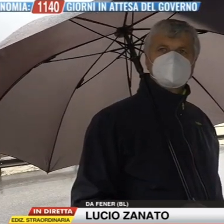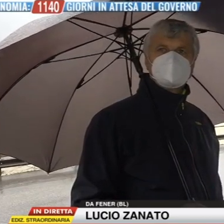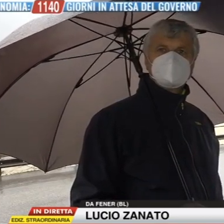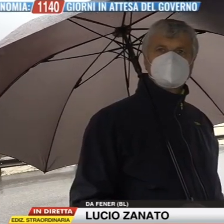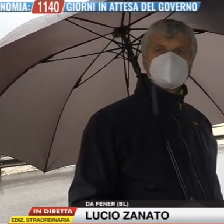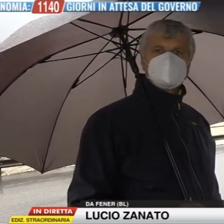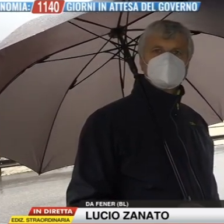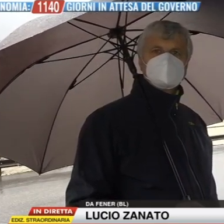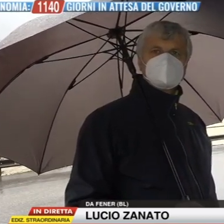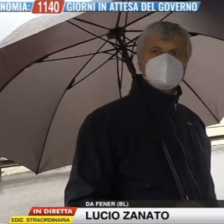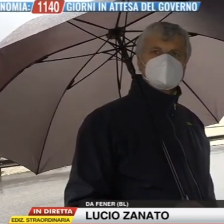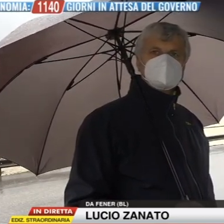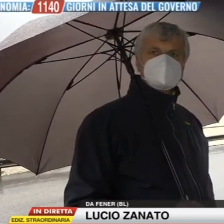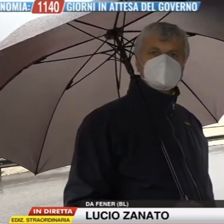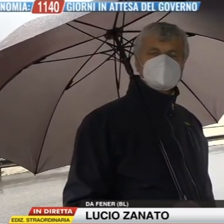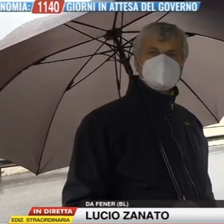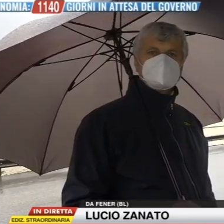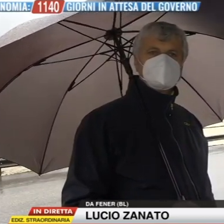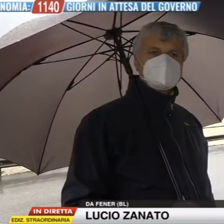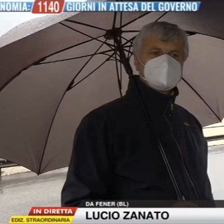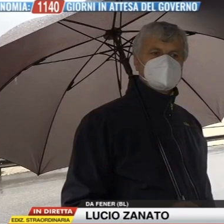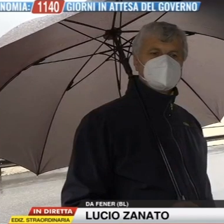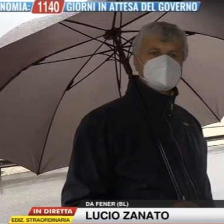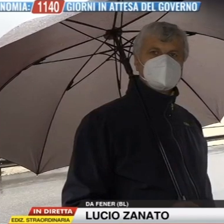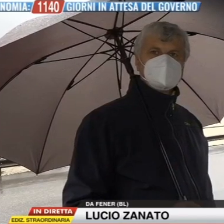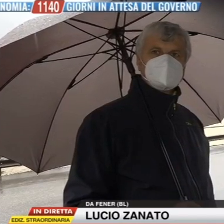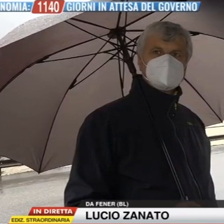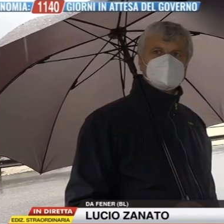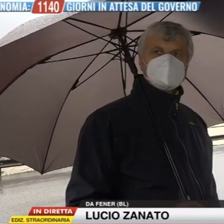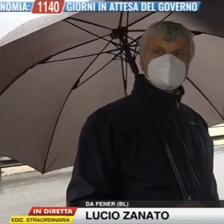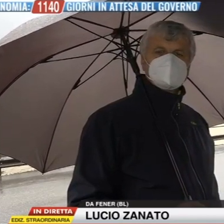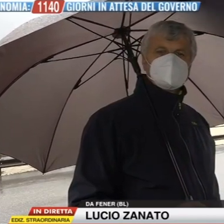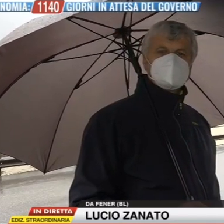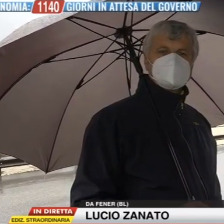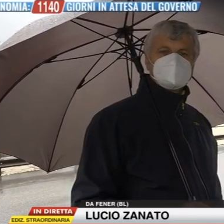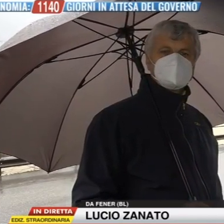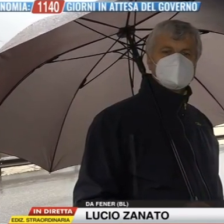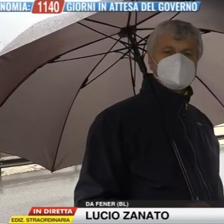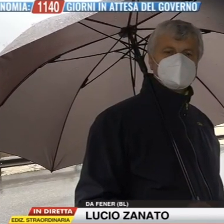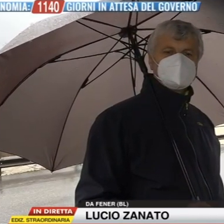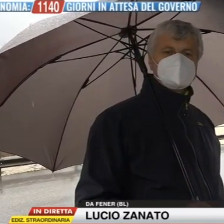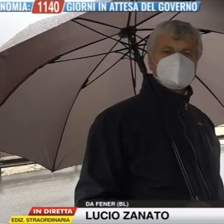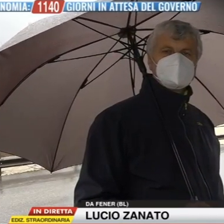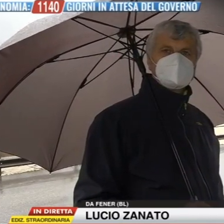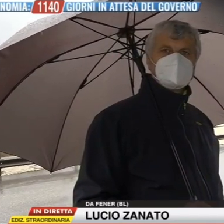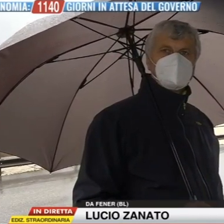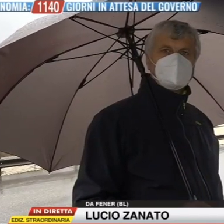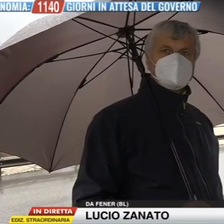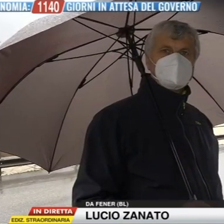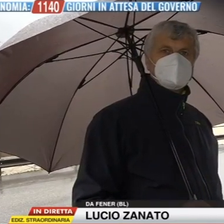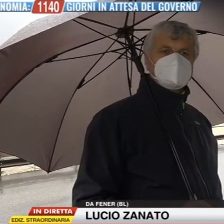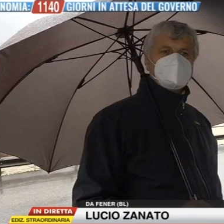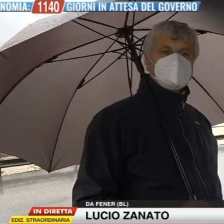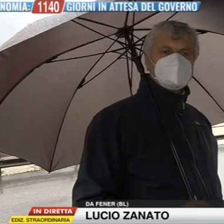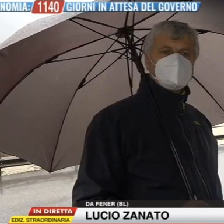il presidente del Consorzio Piave, Amedeo Gerolimeto, che naturalmente ha in mano tutta la situazione. Allora, come sta andando